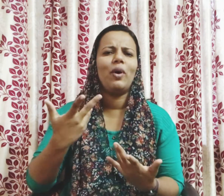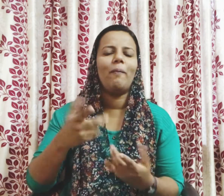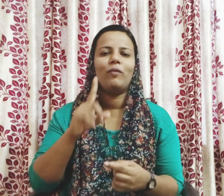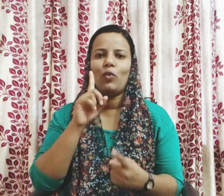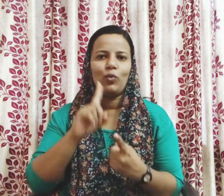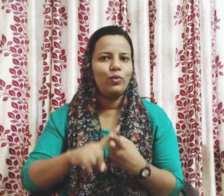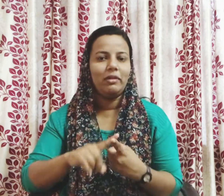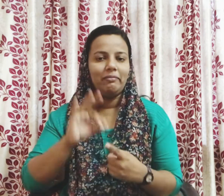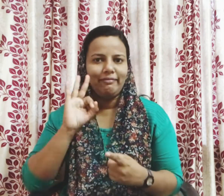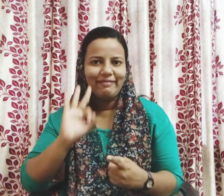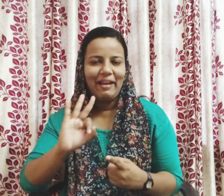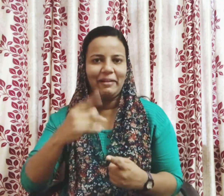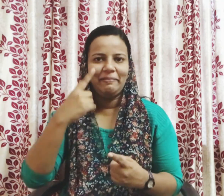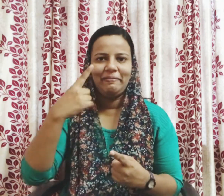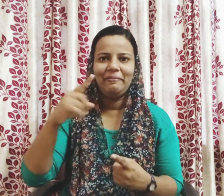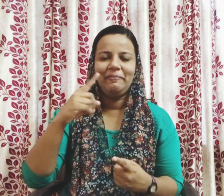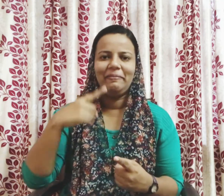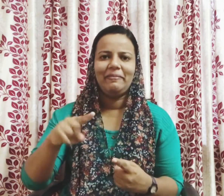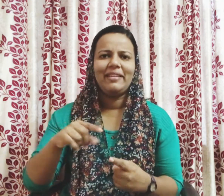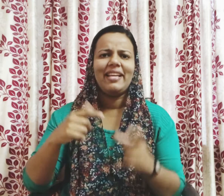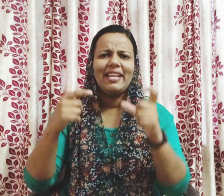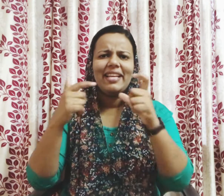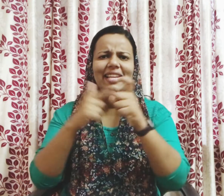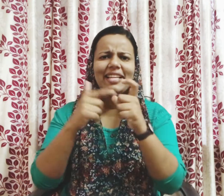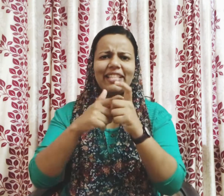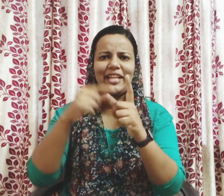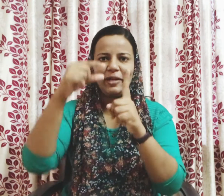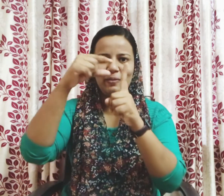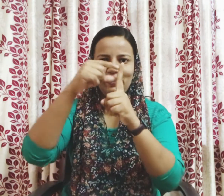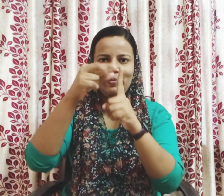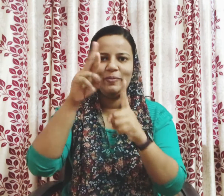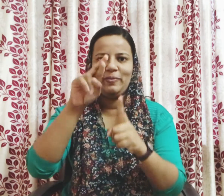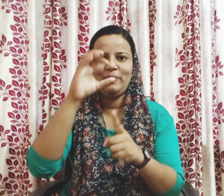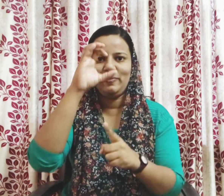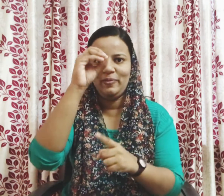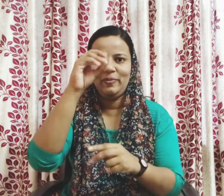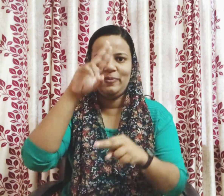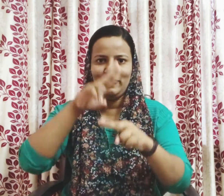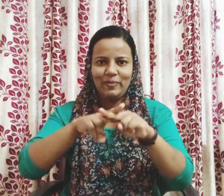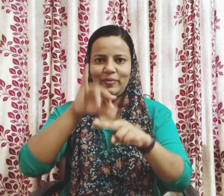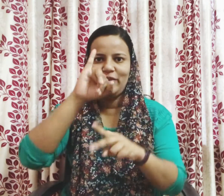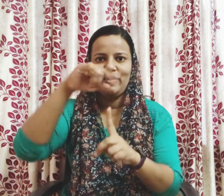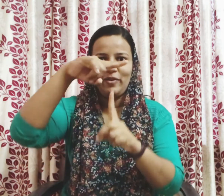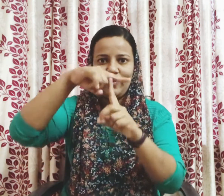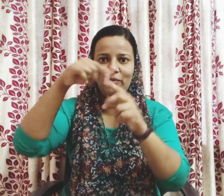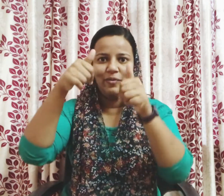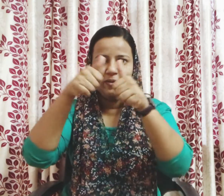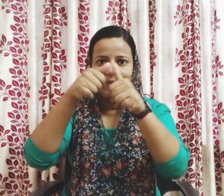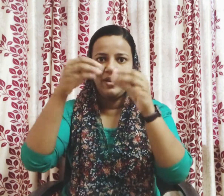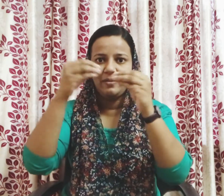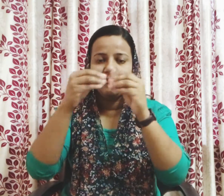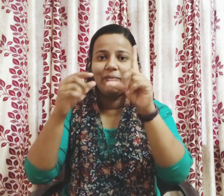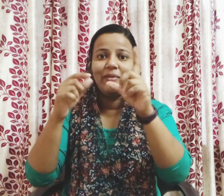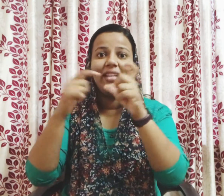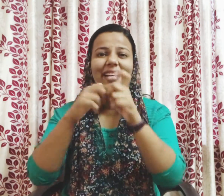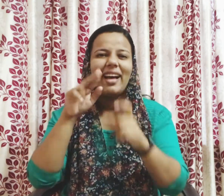പ്രധാനമാണ്. ഒന്ന്, ശുഭകരമായി, അല്ലെങ്കിൽ ഇംഗ്ലീഷിൽ പറഞ്ഞ് പ്രോഫിറ്റബിളായി പ്രവർത്തിപ്പാൻ, അല്ലെങ്കിൽ പ്രയോജനകരമായി പ്രവർത്തിപ്പാൻ.